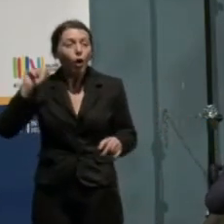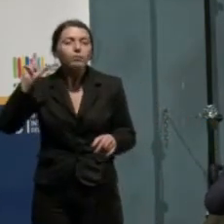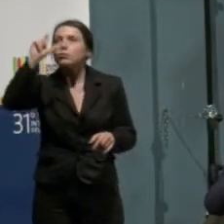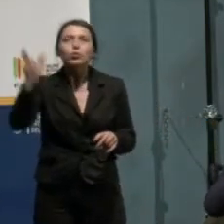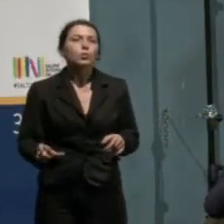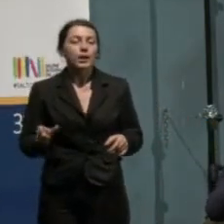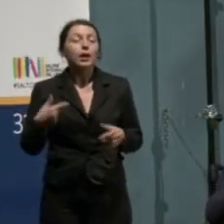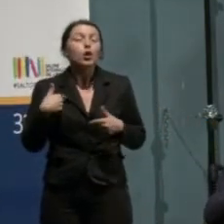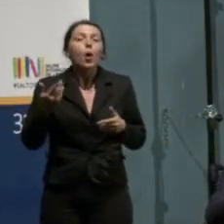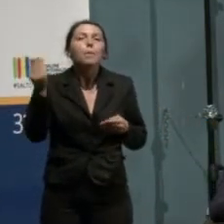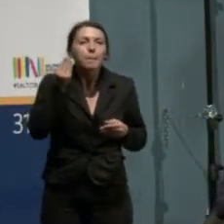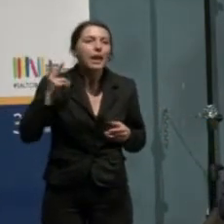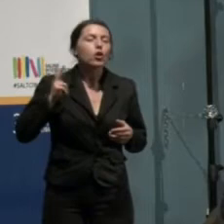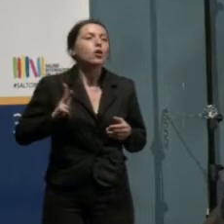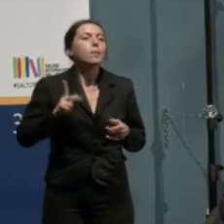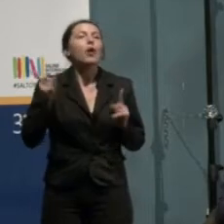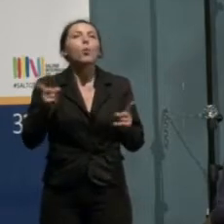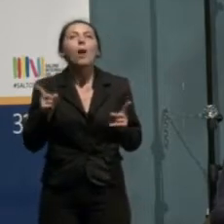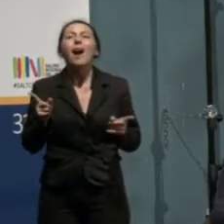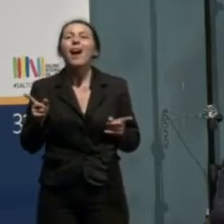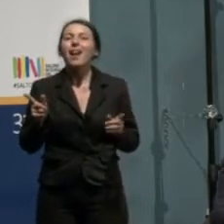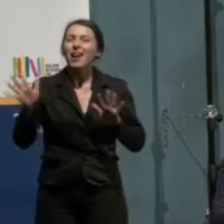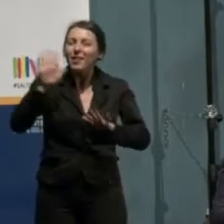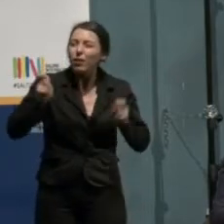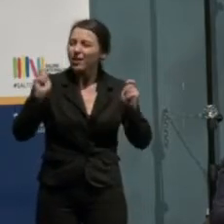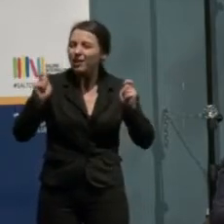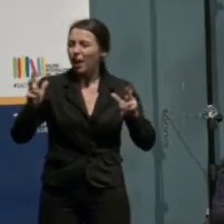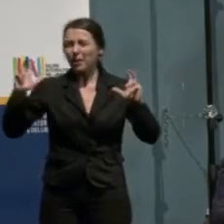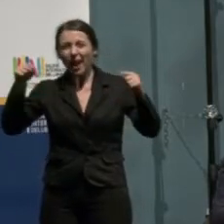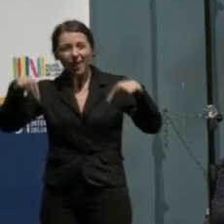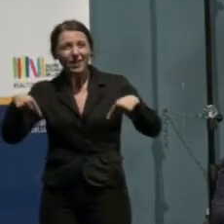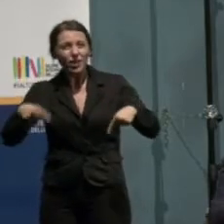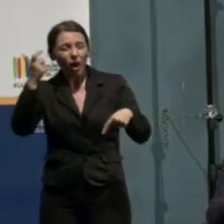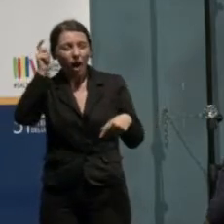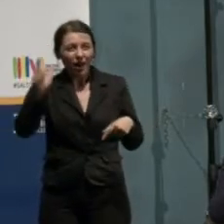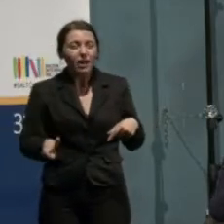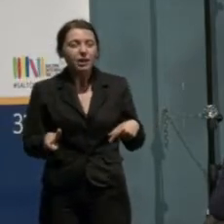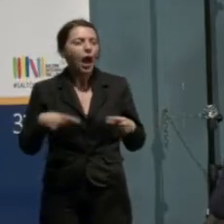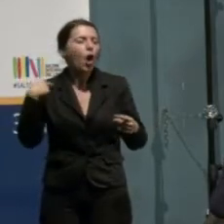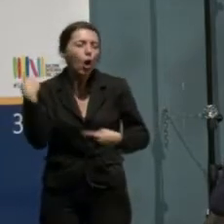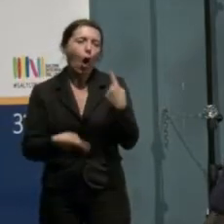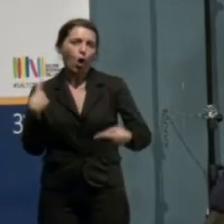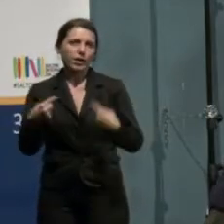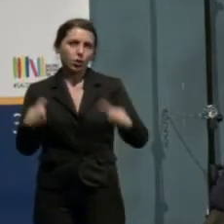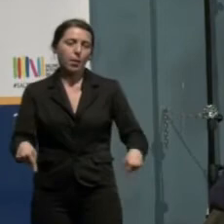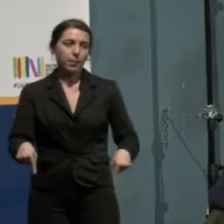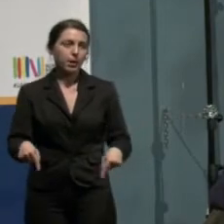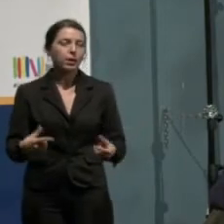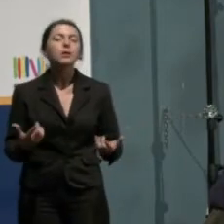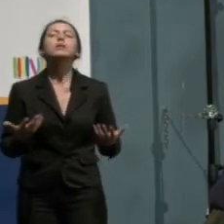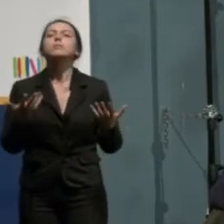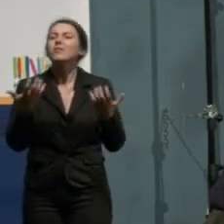penso e spero che l'informazione di questo paese continui a fare quello che sostanzialmente sta facendo i